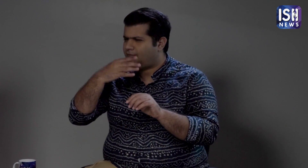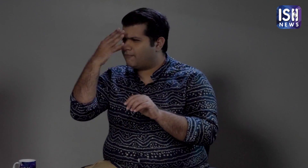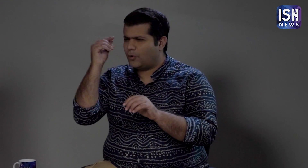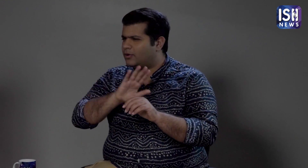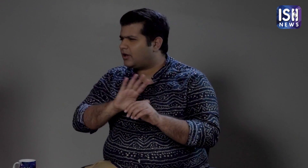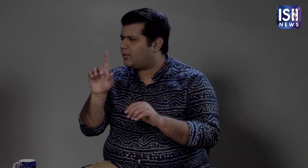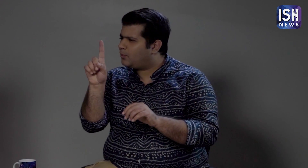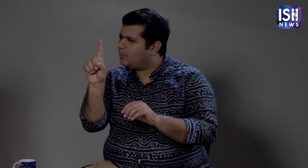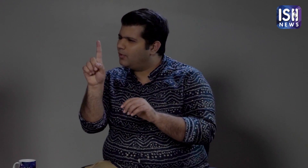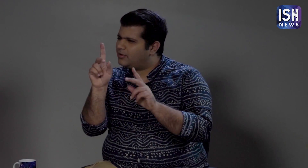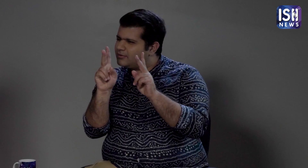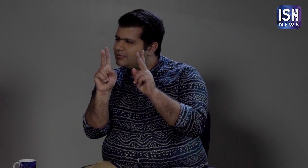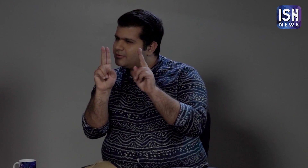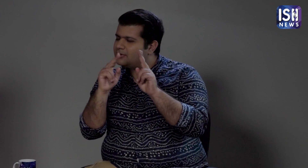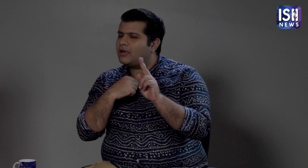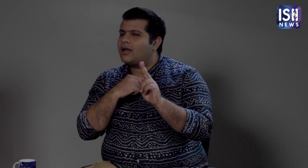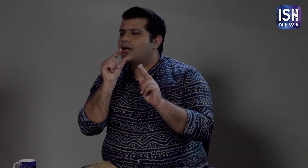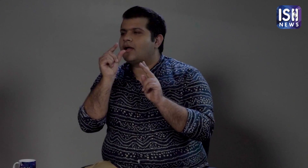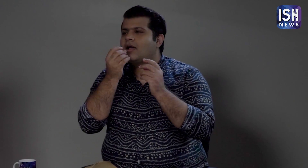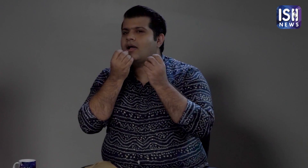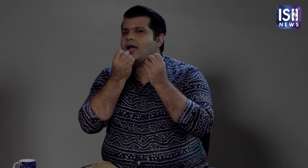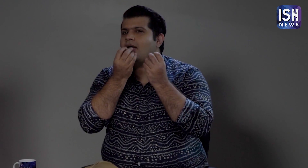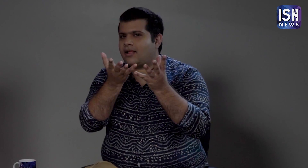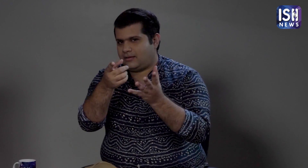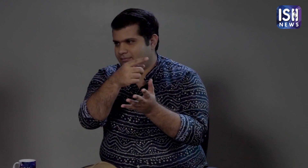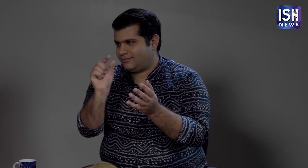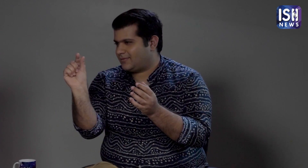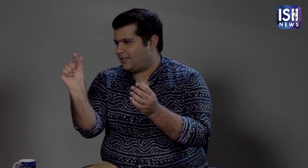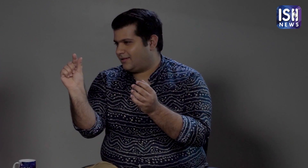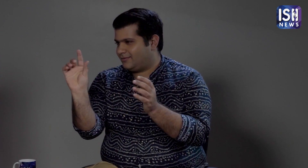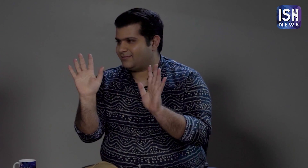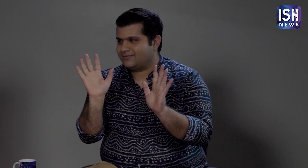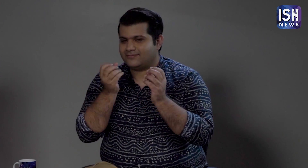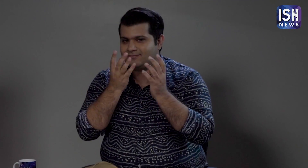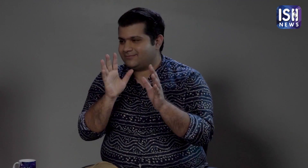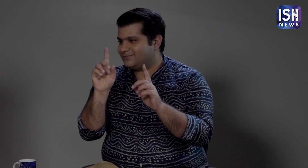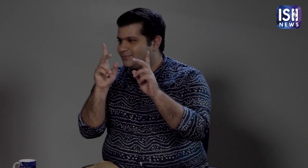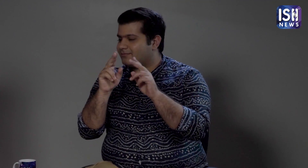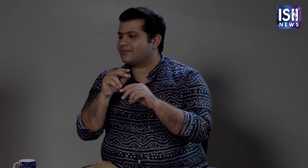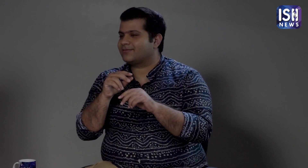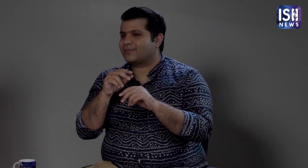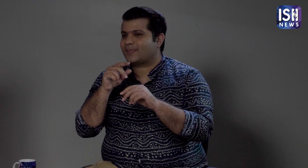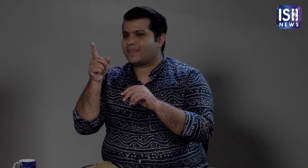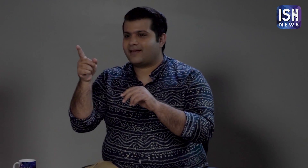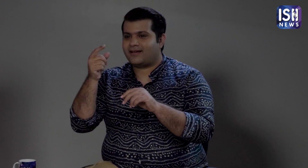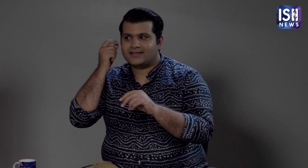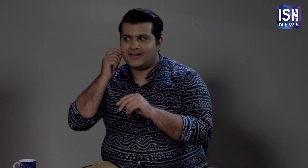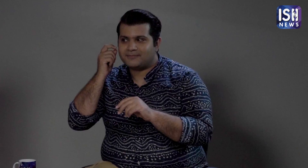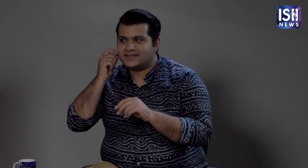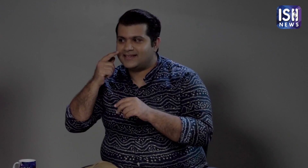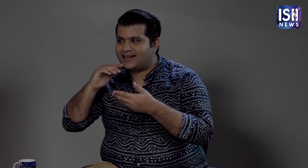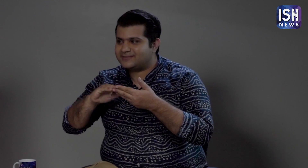एक्चुअली आपका एक्टिंग मैंने देखा, मैं कभी नहीं भूल सकता। वो एक पार्ट मैं बताना चाहता हूँ, मैं अभी बता दूंगा वो एक पार्ट। श्योर।